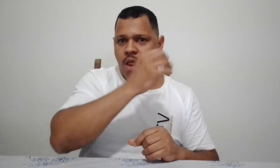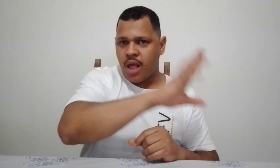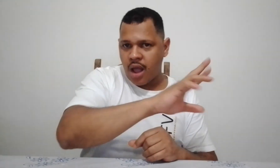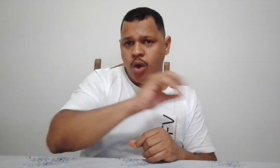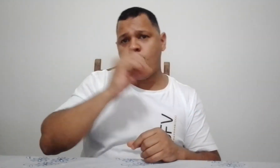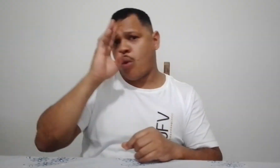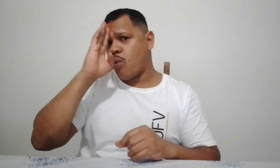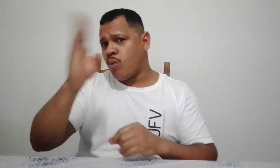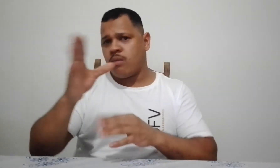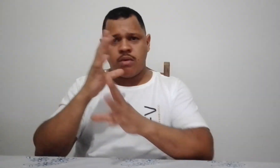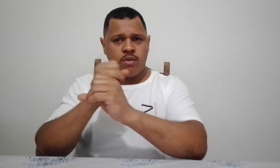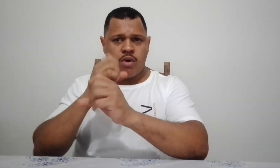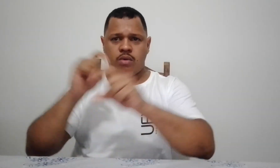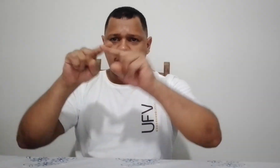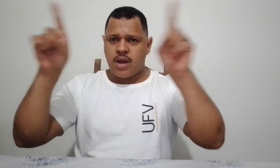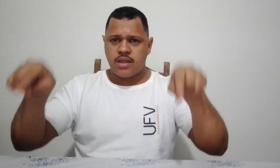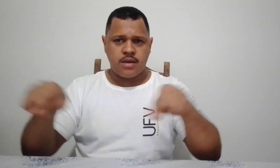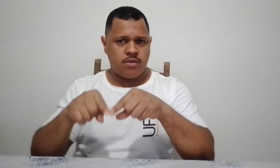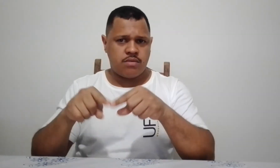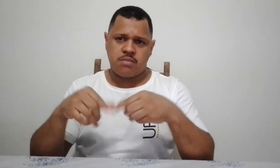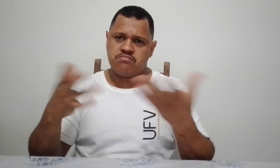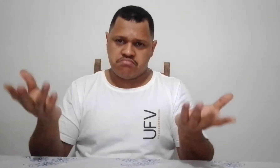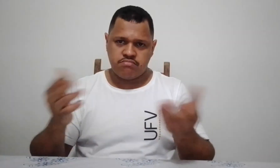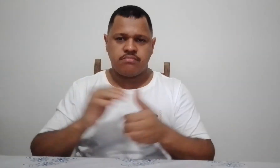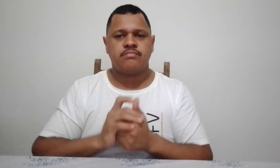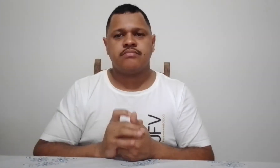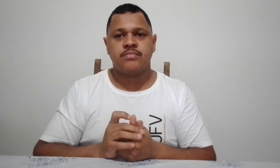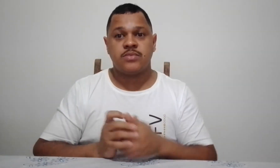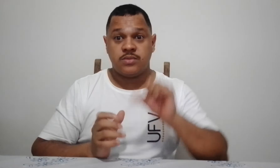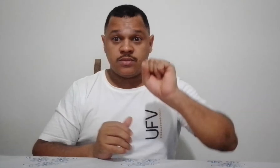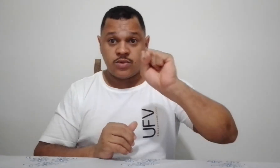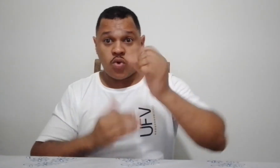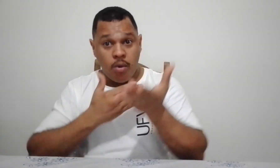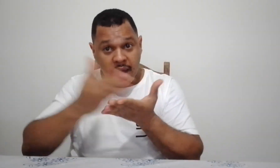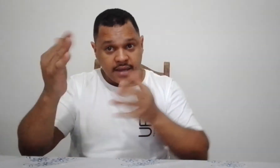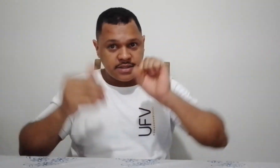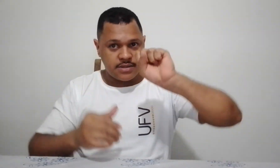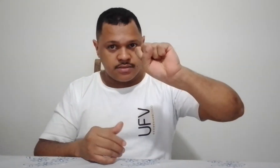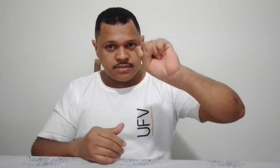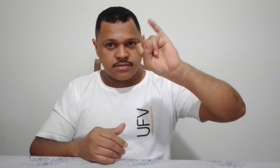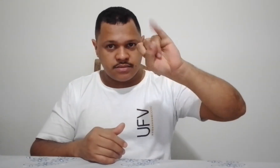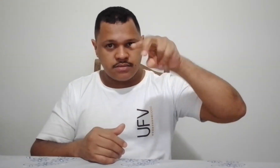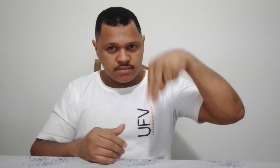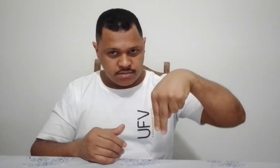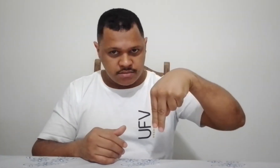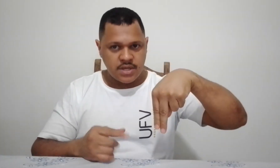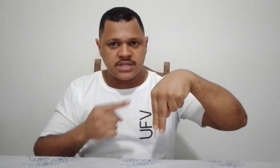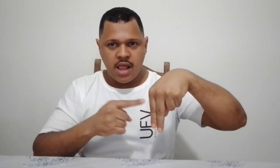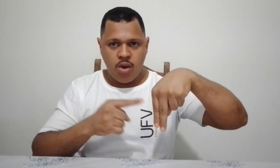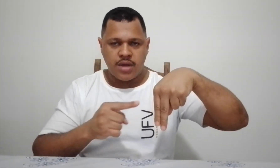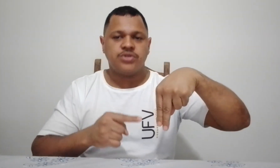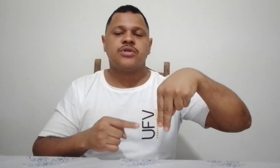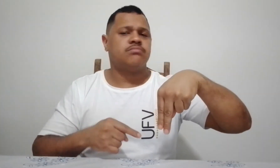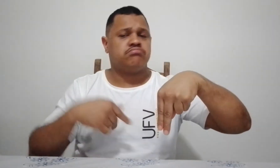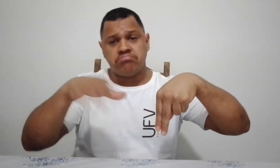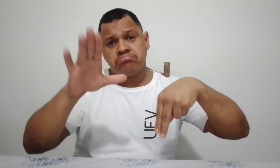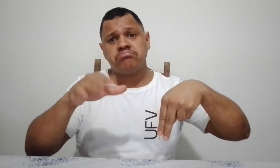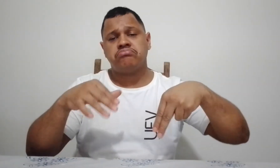a representação retangular a partir da senoide. Coloquei as duas para vocês se familiarizarem mais com essa